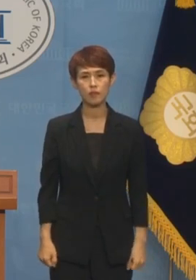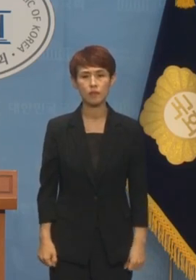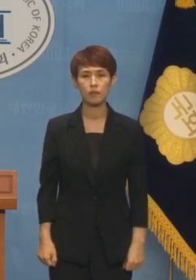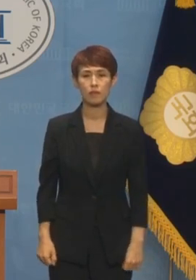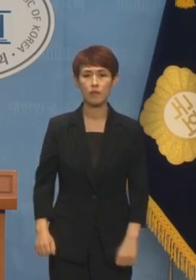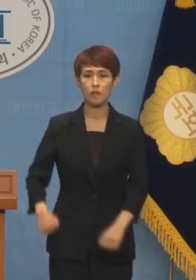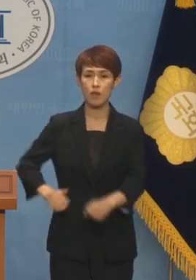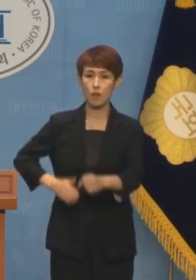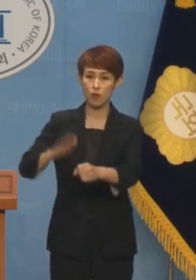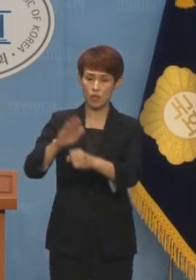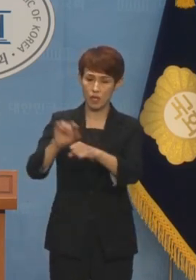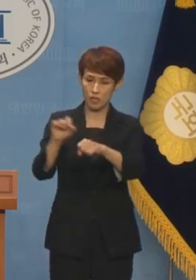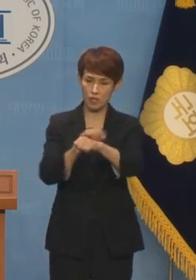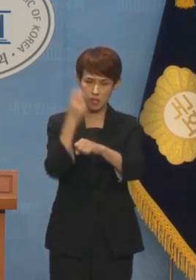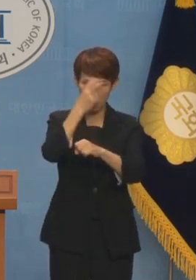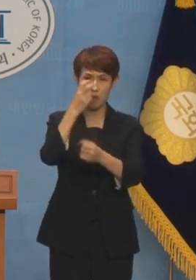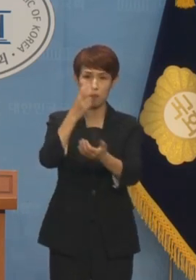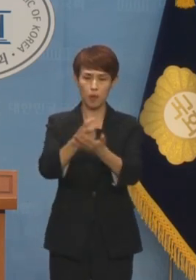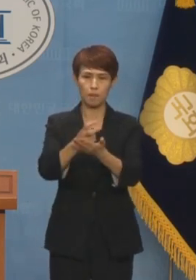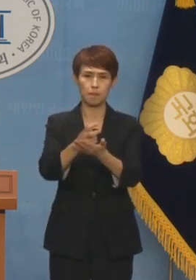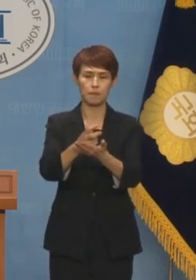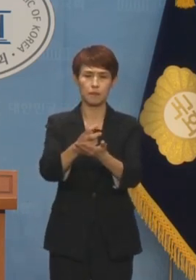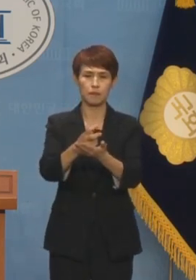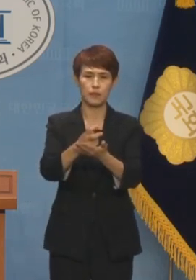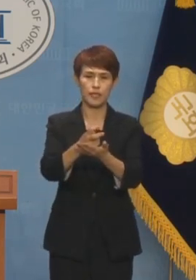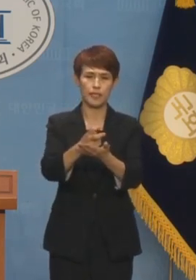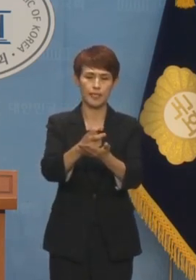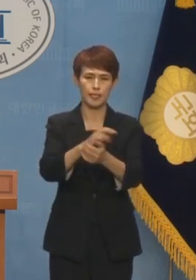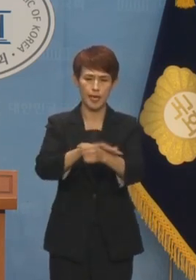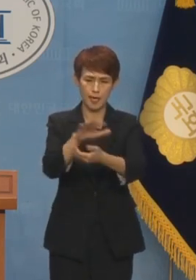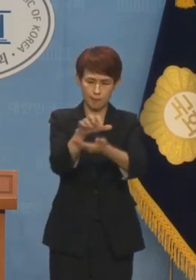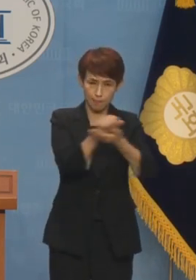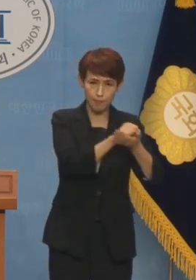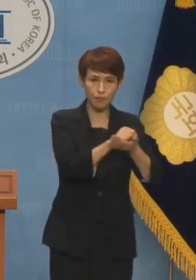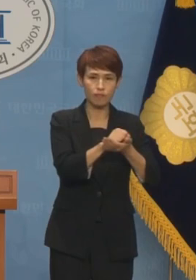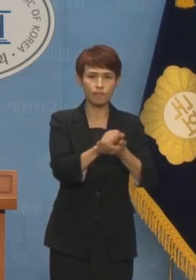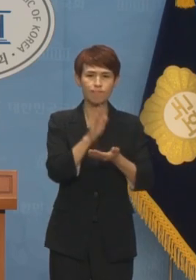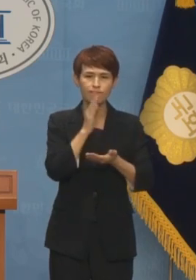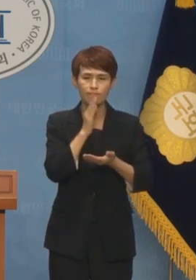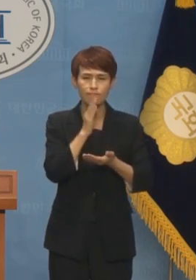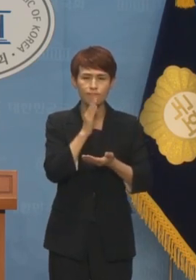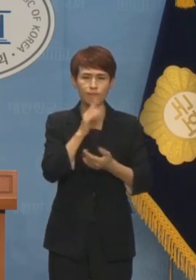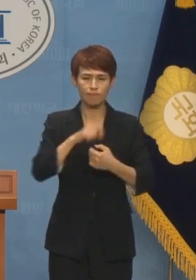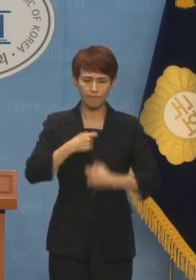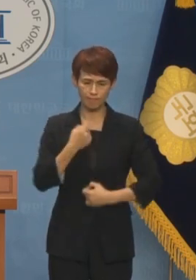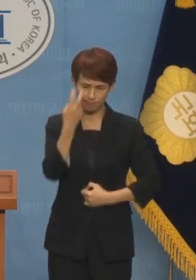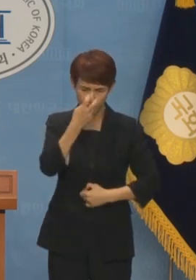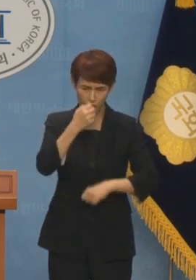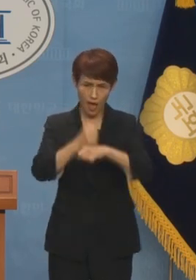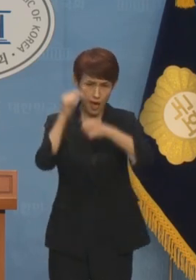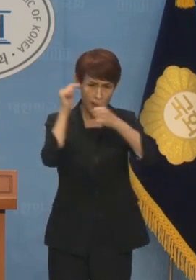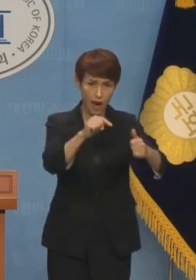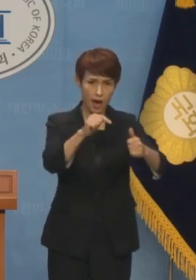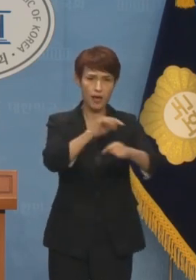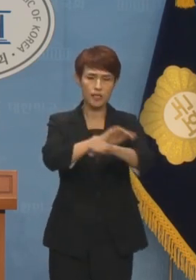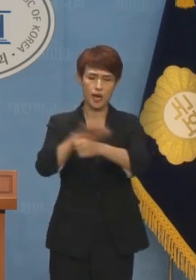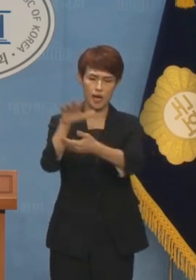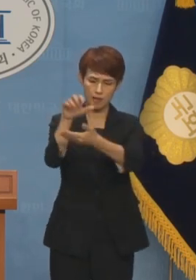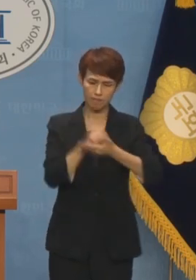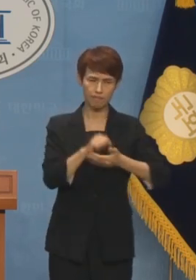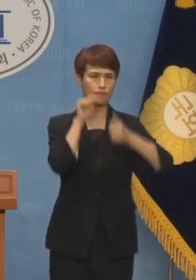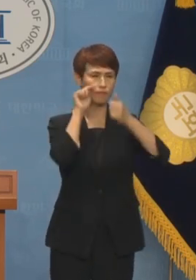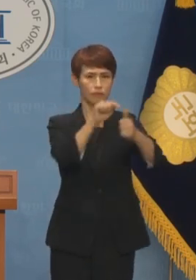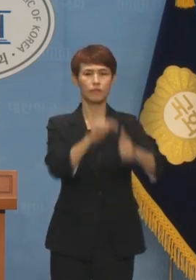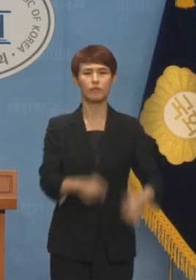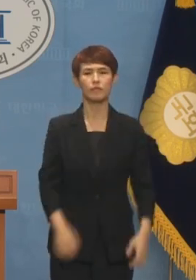해병대원 특검법을 수용해 수사 외압의 진상을 규명하라는 국민의 명령을 겸허히 받아들여야